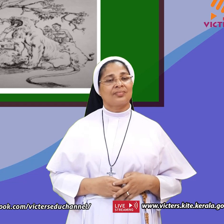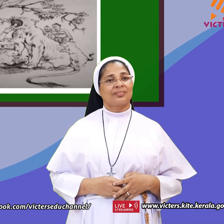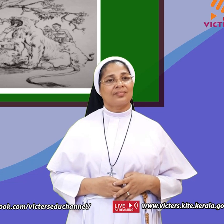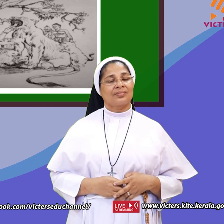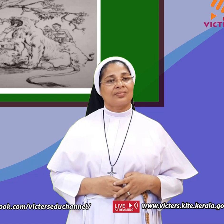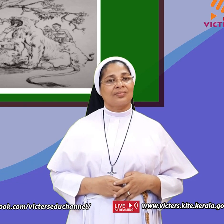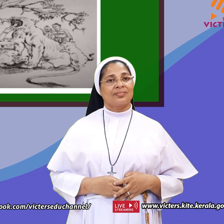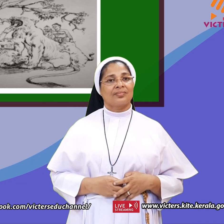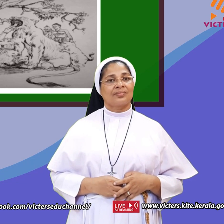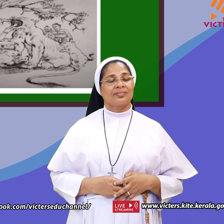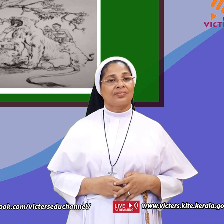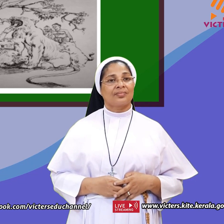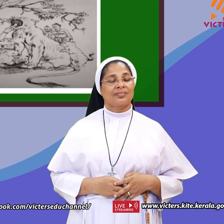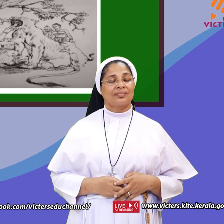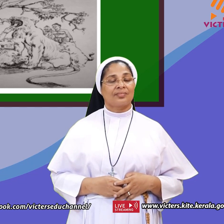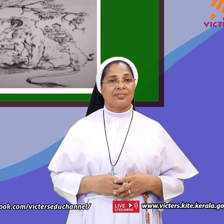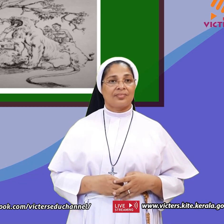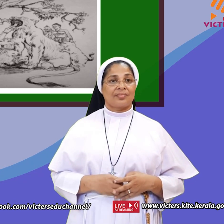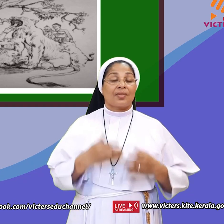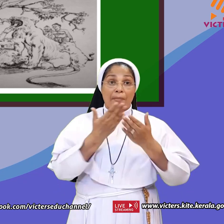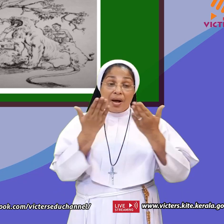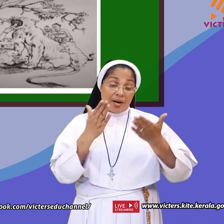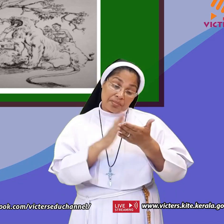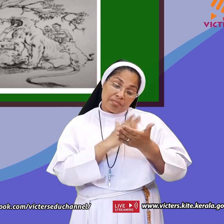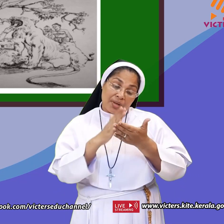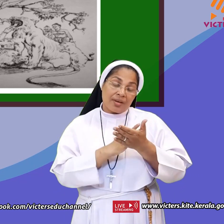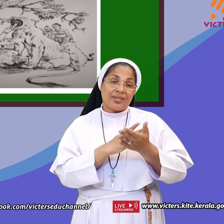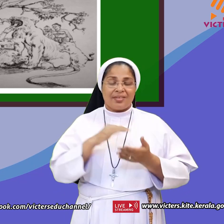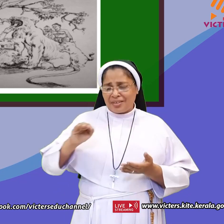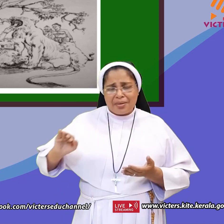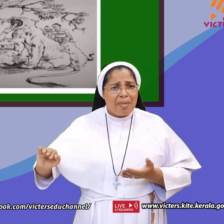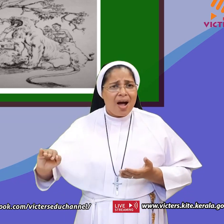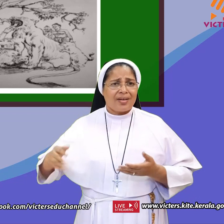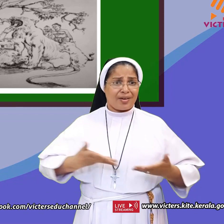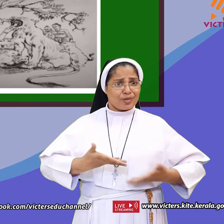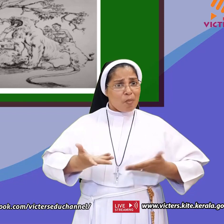പാഠഭാഗത്തു നിന്നും സർവധമൻ്റെ സ്വഭാവ സവിശേഷതകൾ കണ്ടെത്തണം.